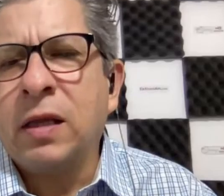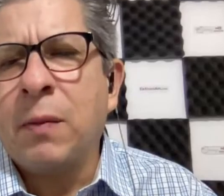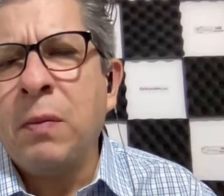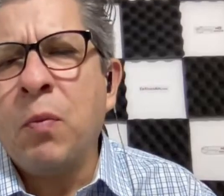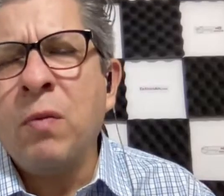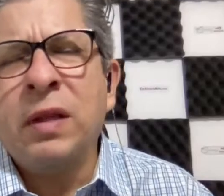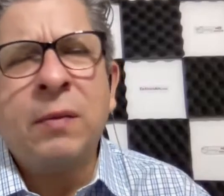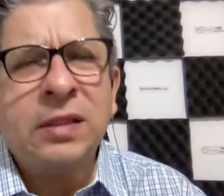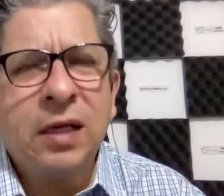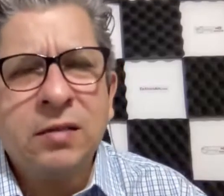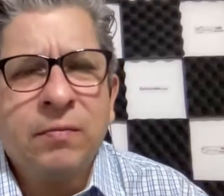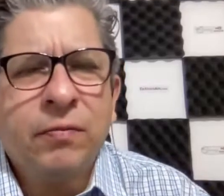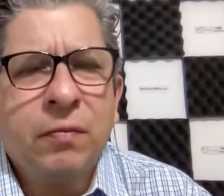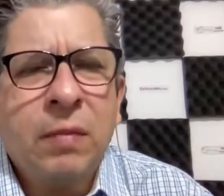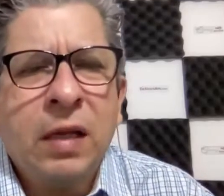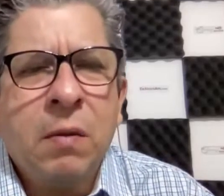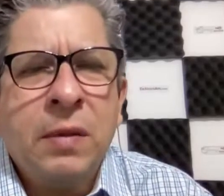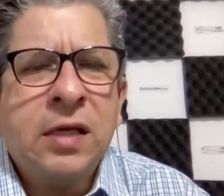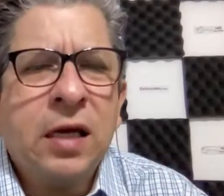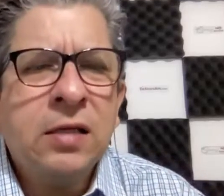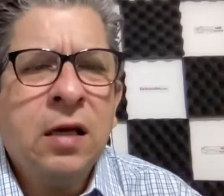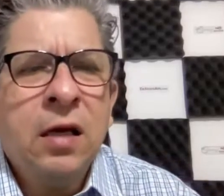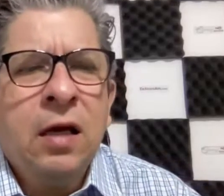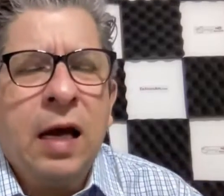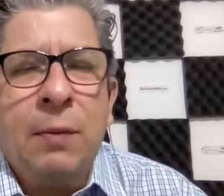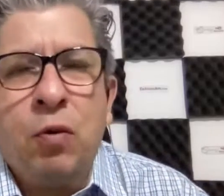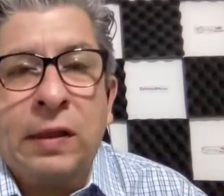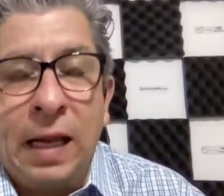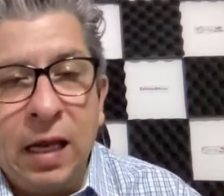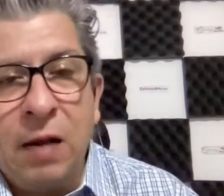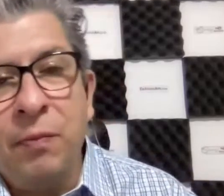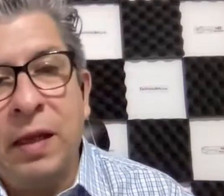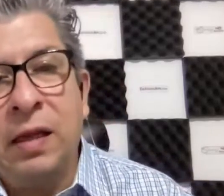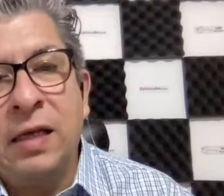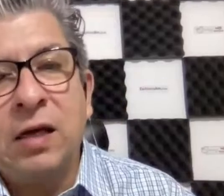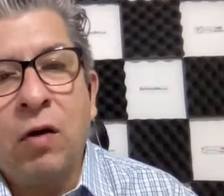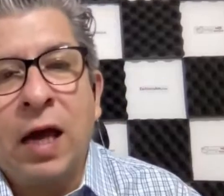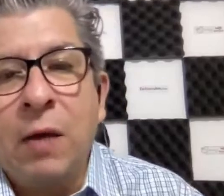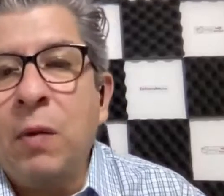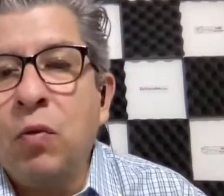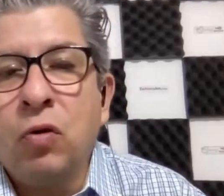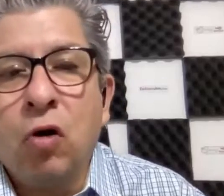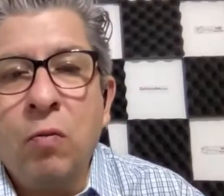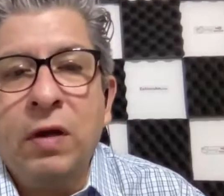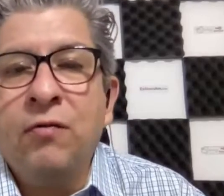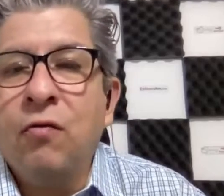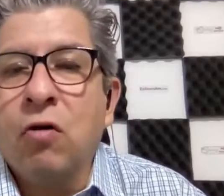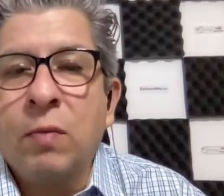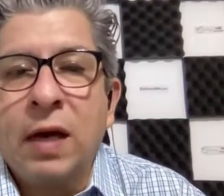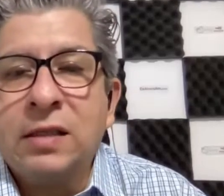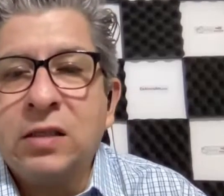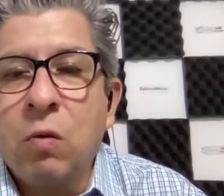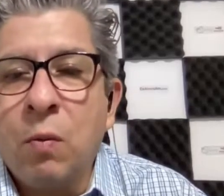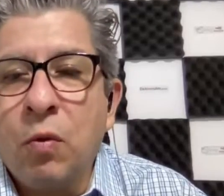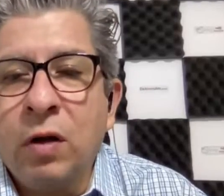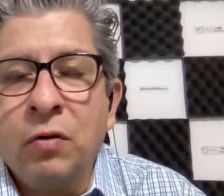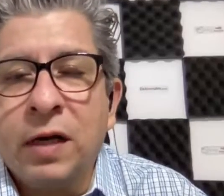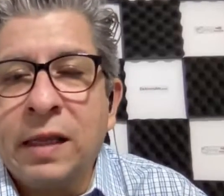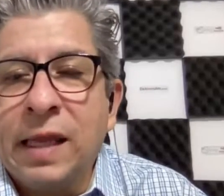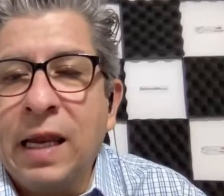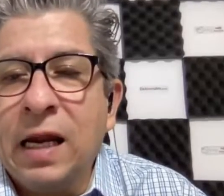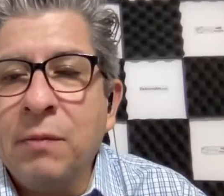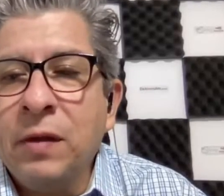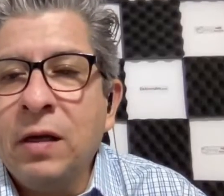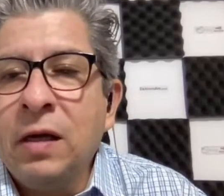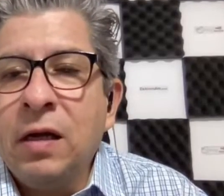esa parte. También me pueden mandar mensajes. Mándenme mensajes por Telegram en esahoraam.com. Informa. Así es como me pueden